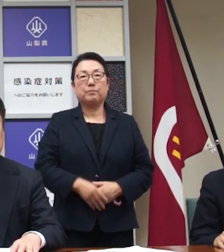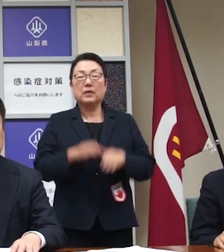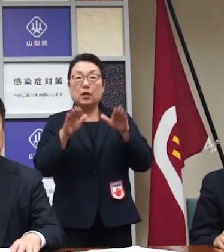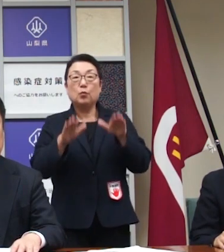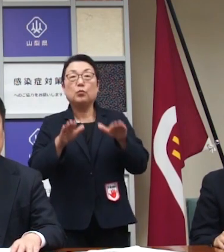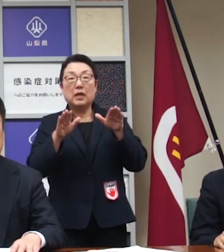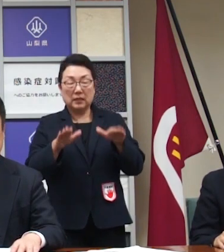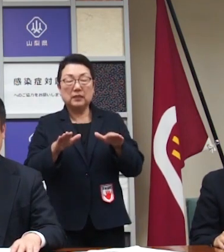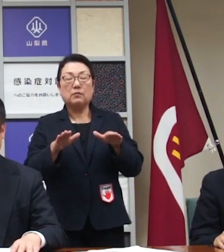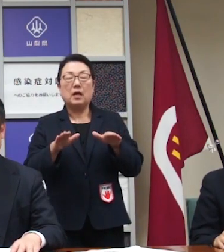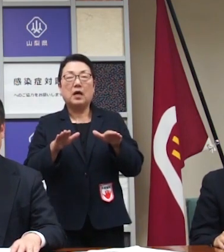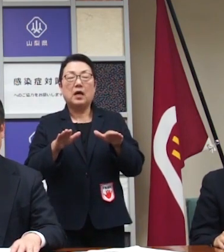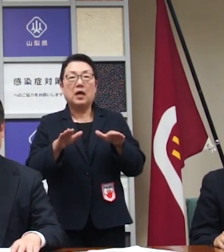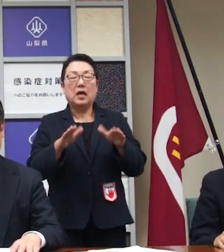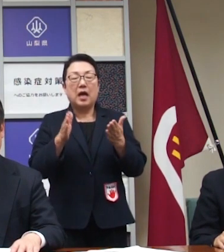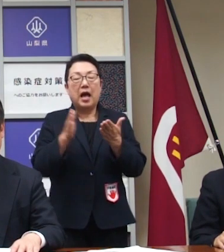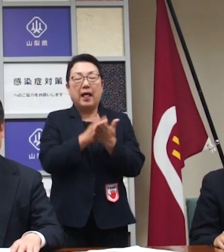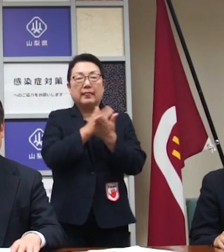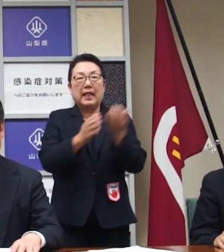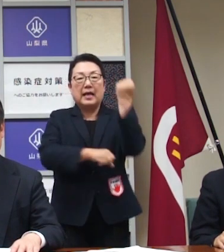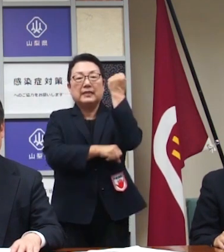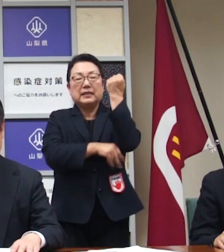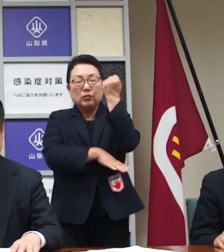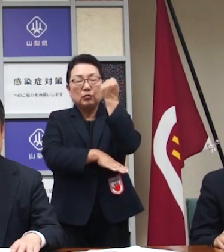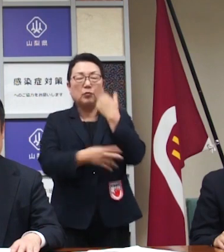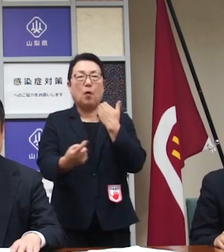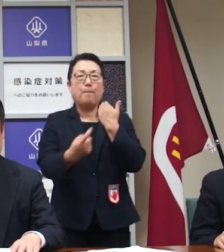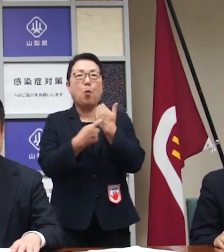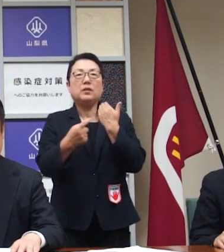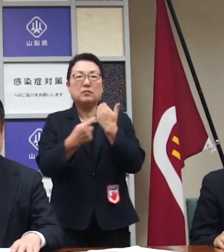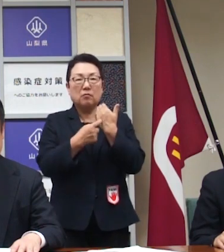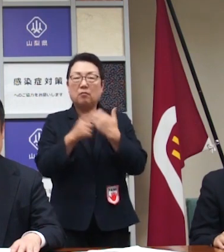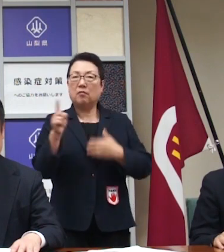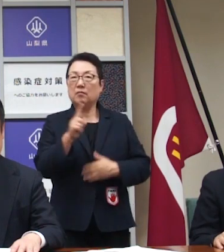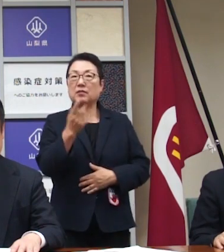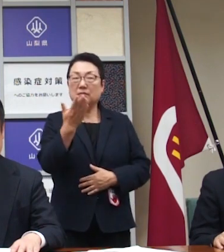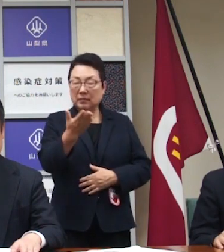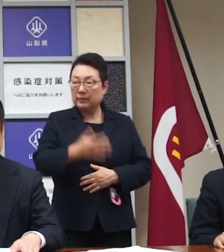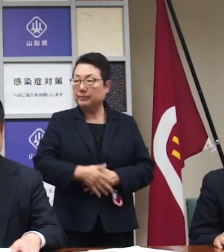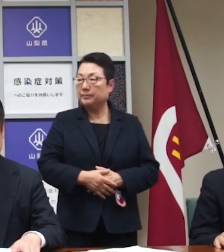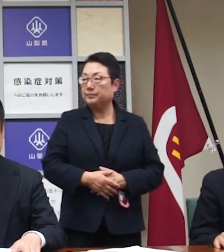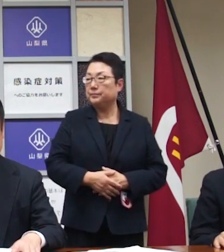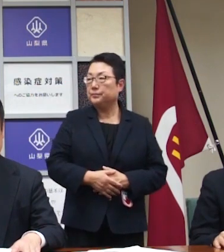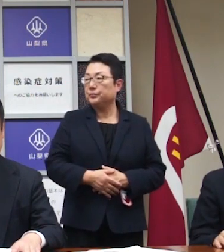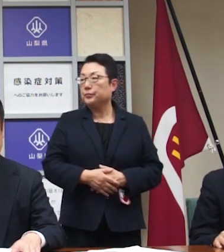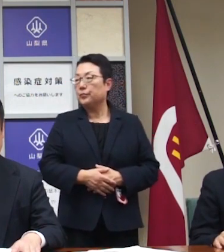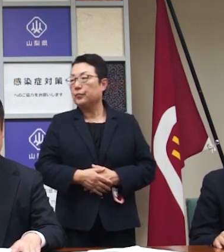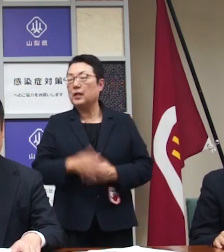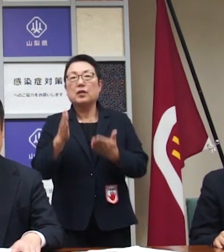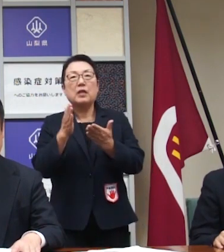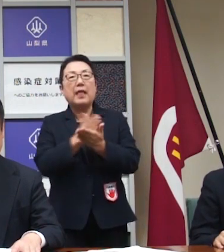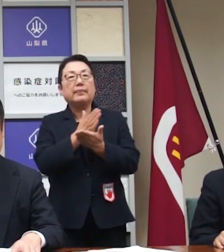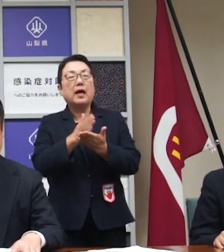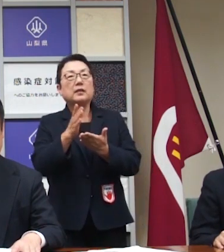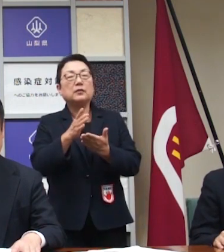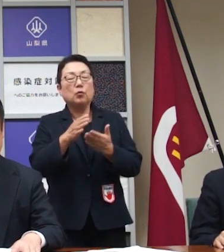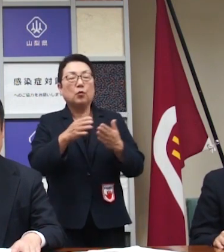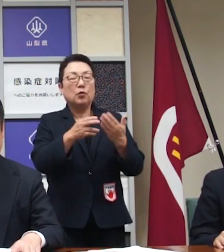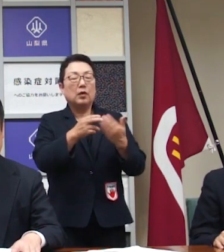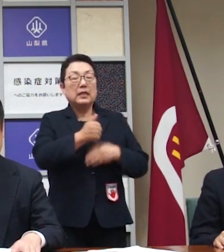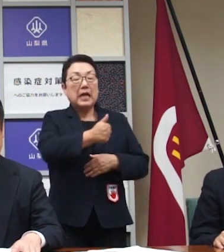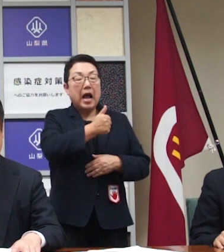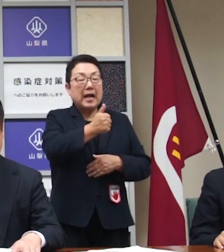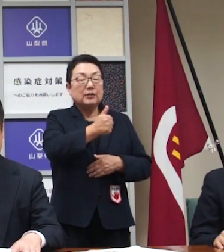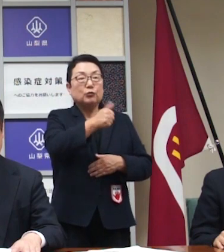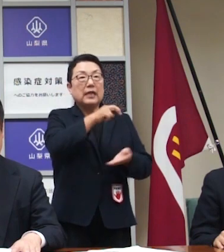回の場合、判断基準となったポイントっていうのはどういうところなのかなと思います。 どこの判断基準、 かかりつけ医さ